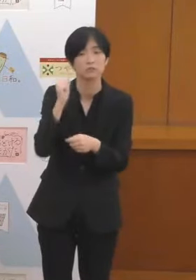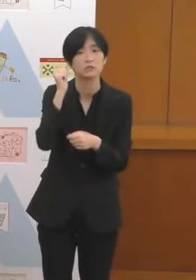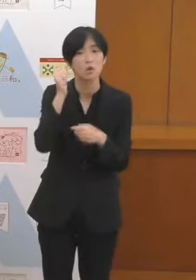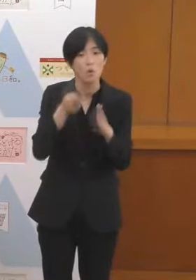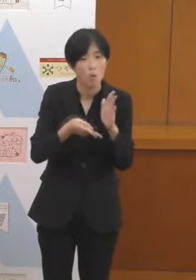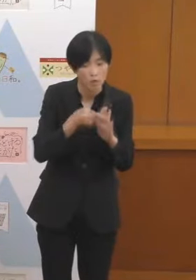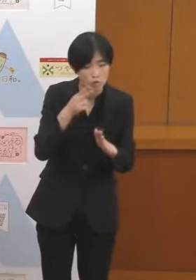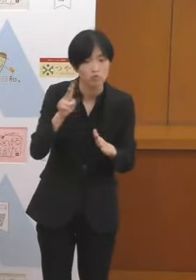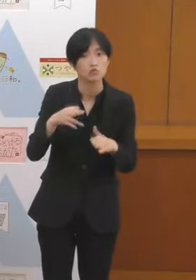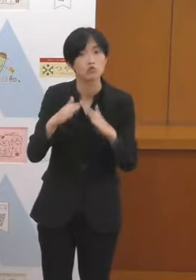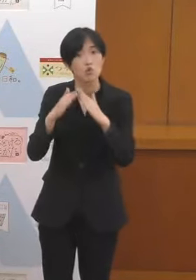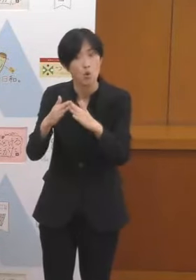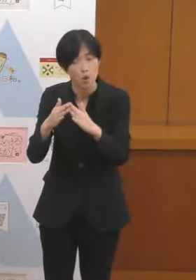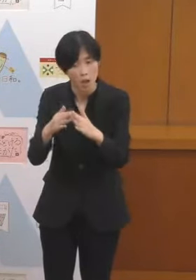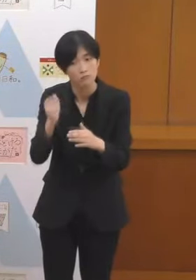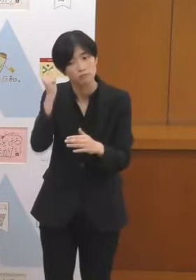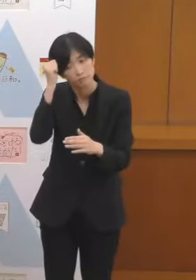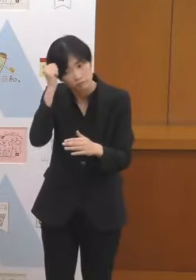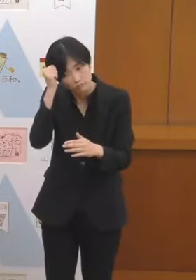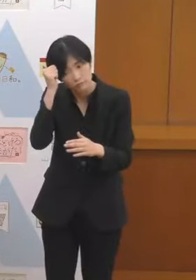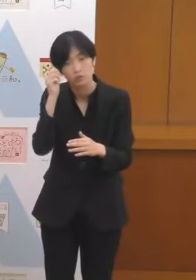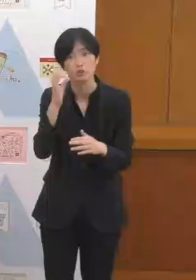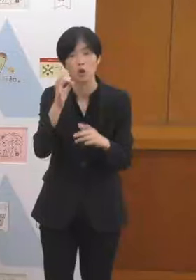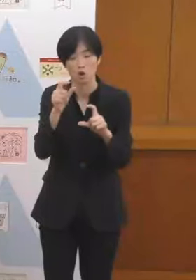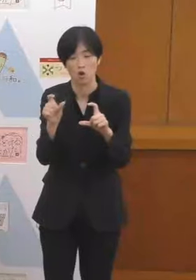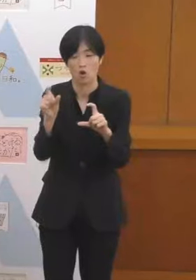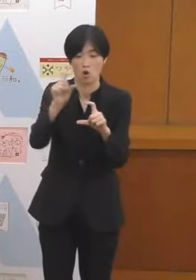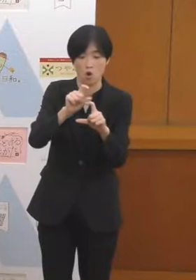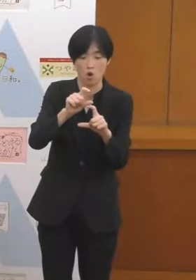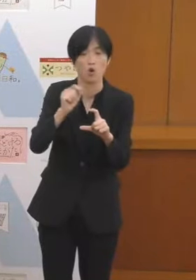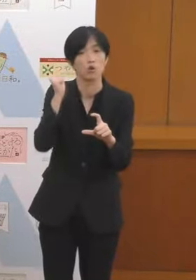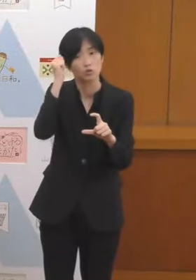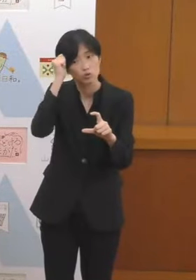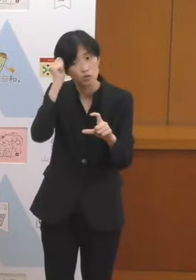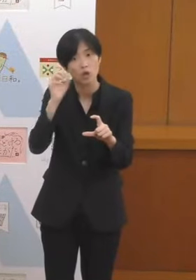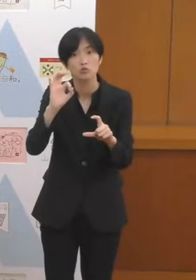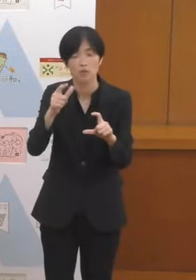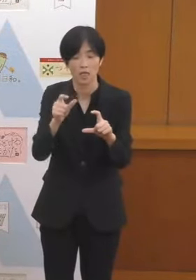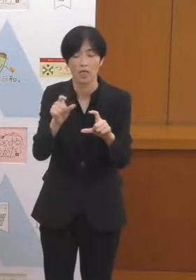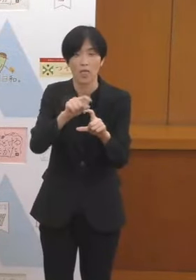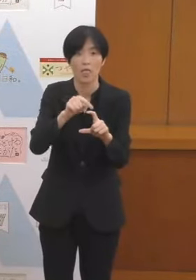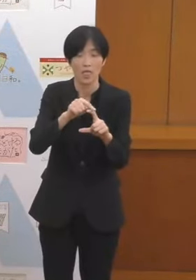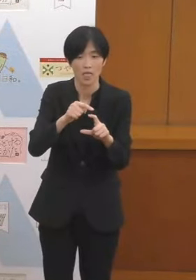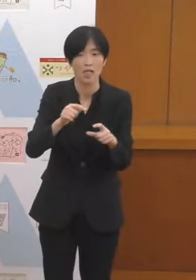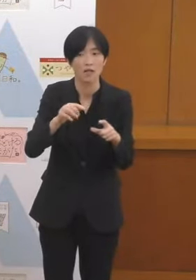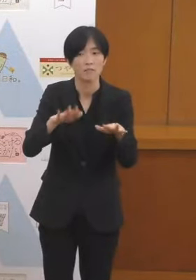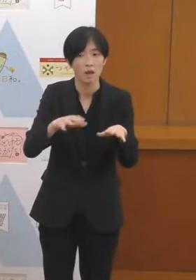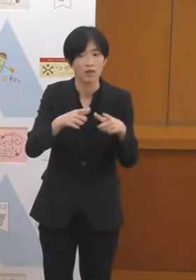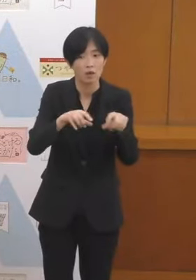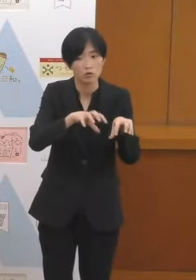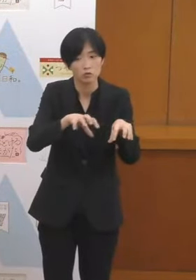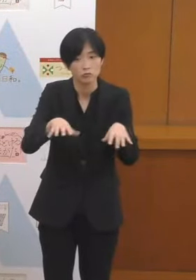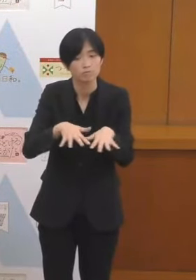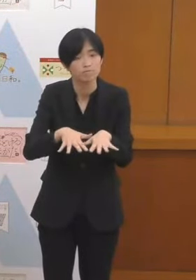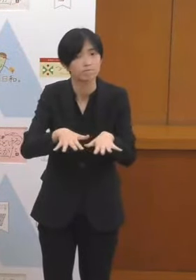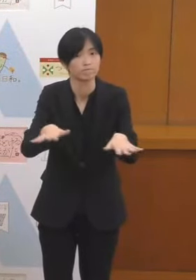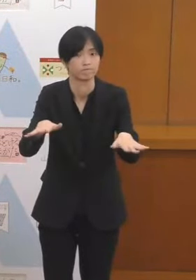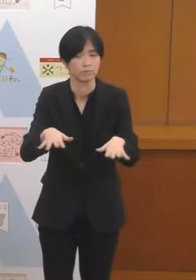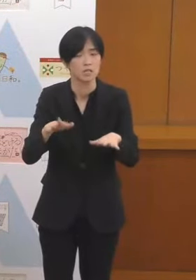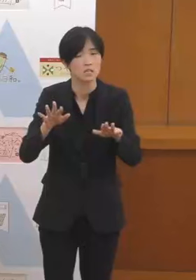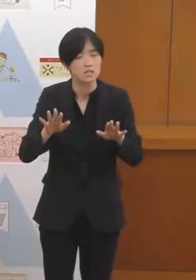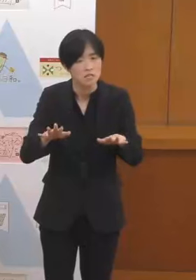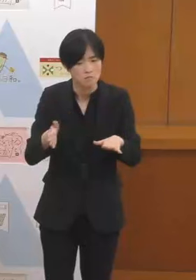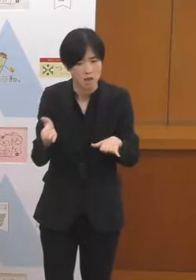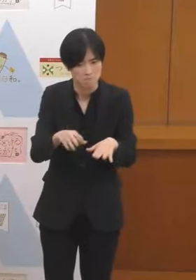料に課税する宿泊の導入が全国の自治体に広がっていますえ検討検討を進めてる自治体も